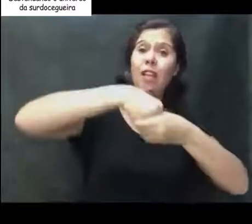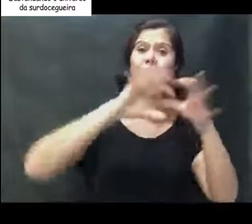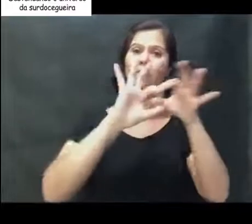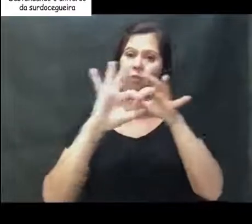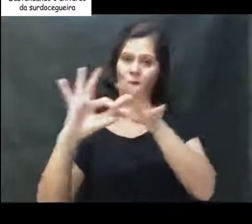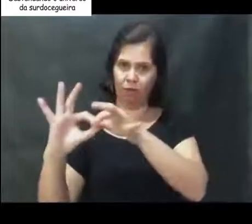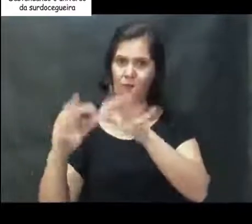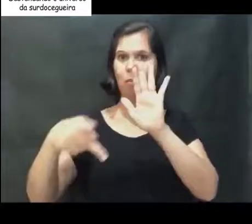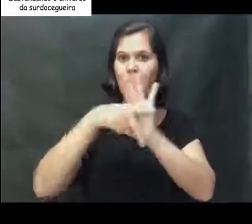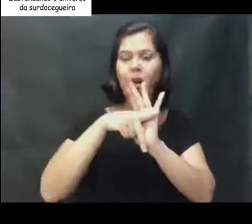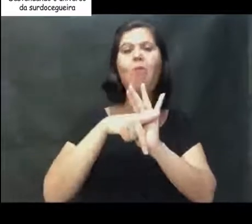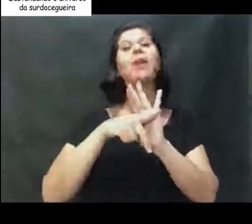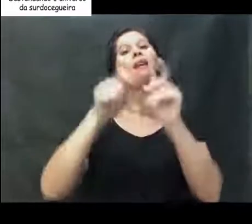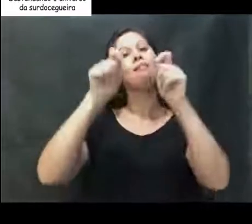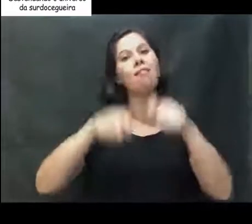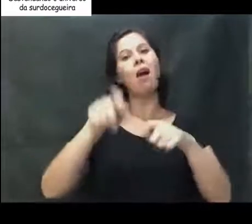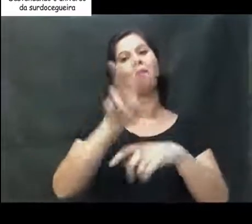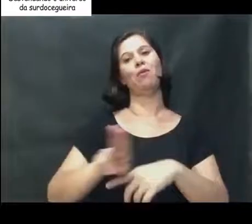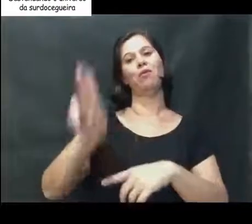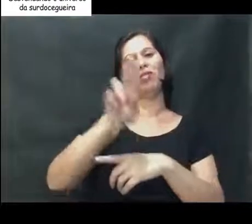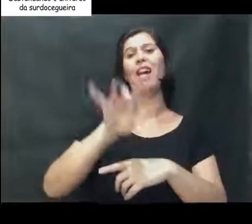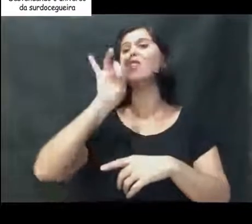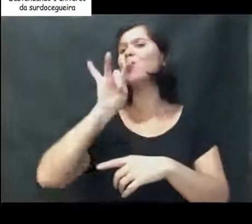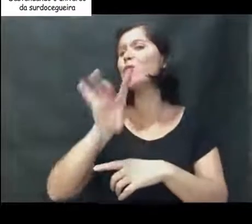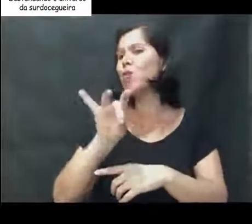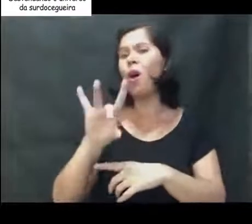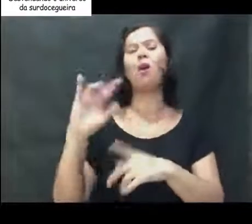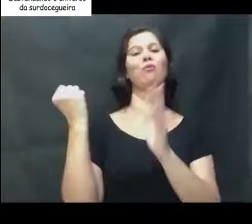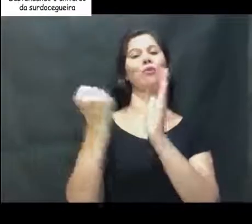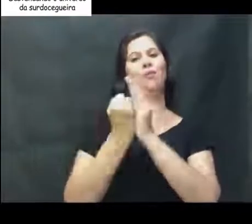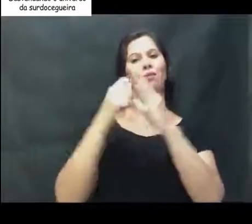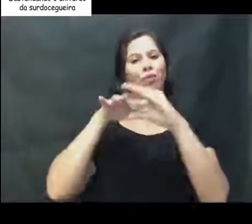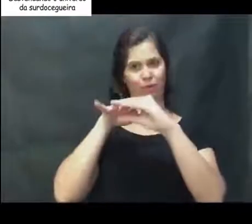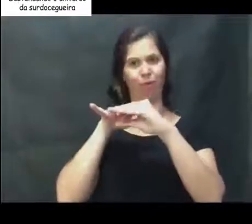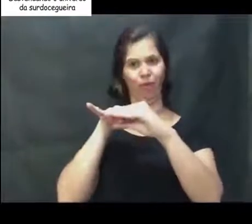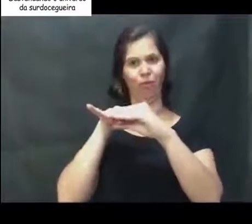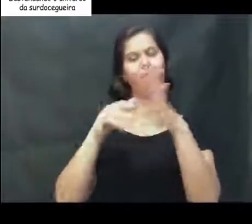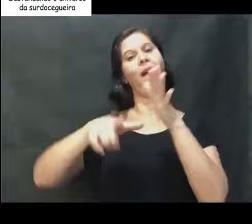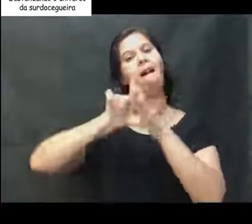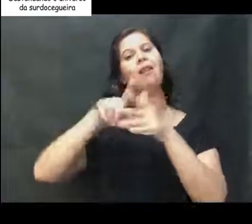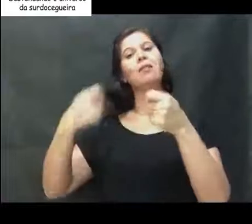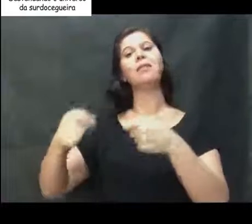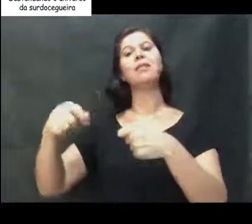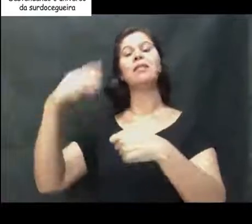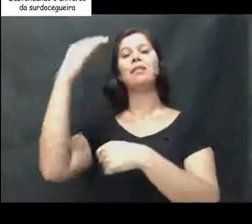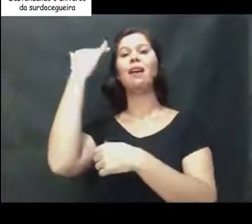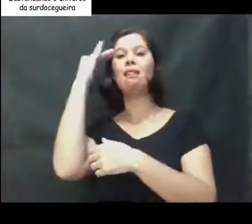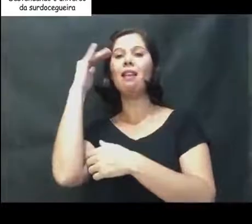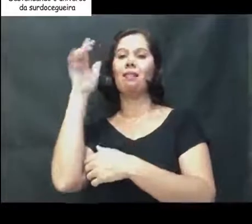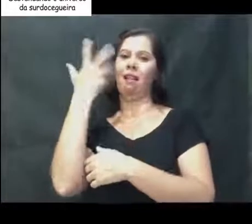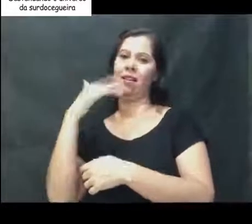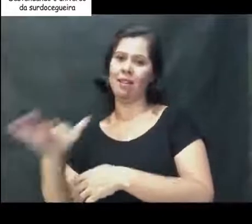contexto específico, aí sim pode ser utilizado somente o símbolo tátil. Essas etapas vão depender do tempo